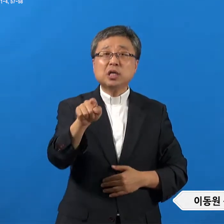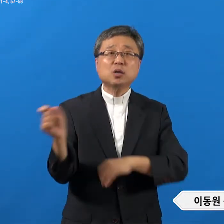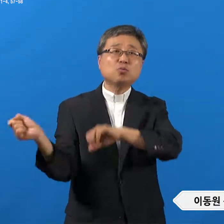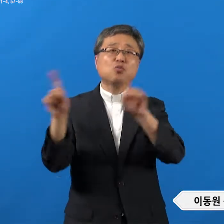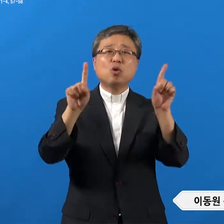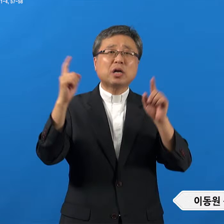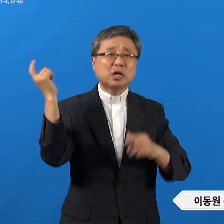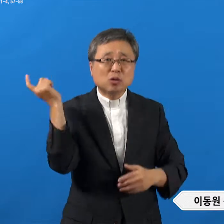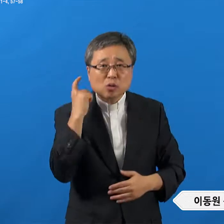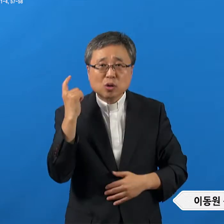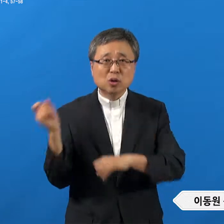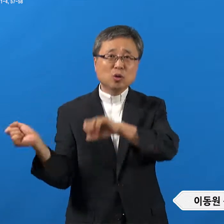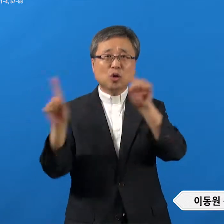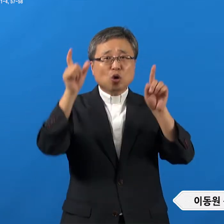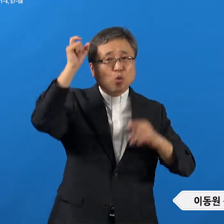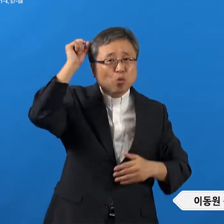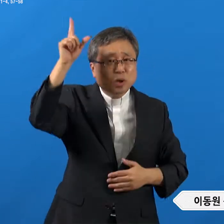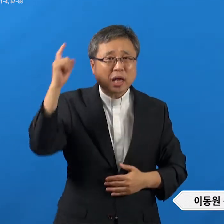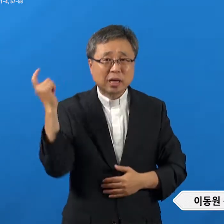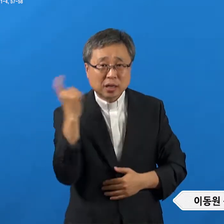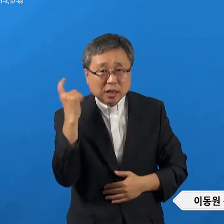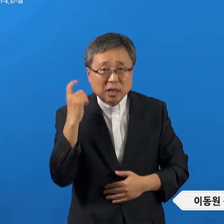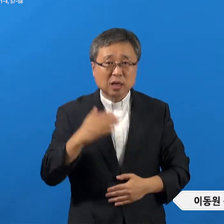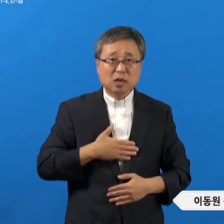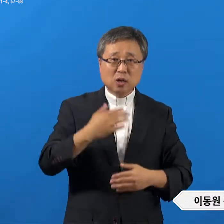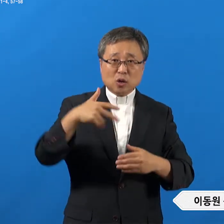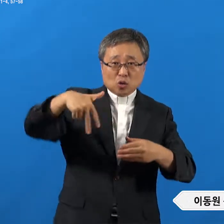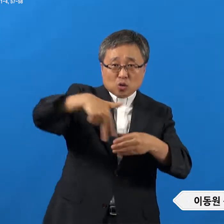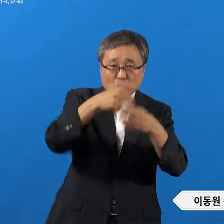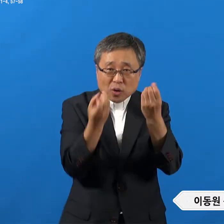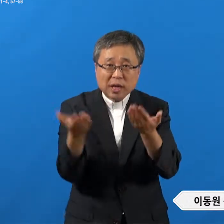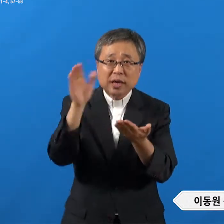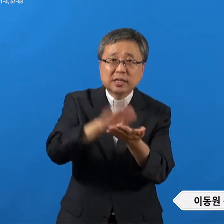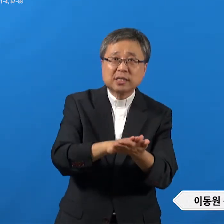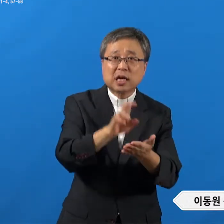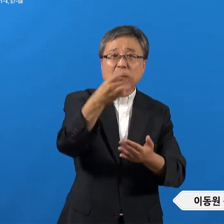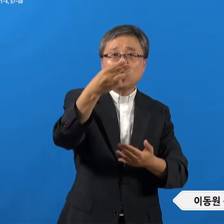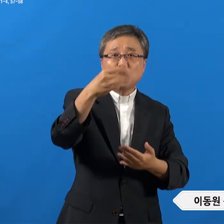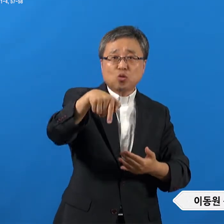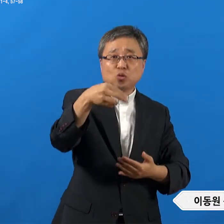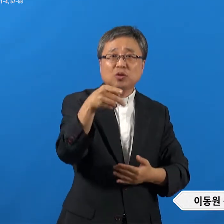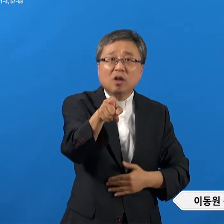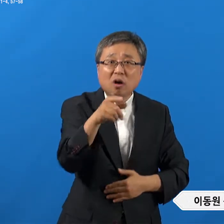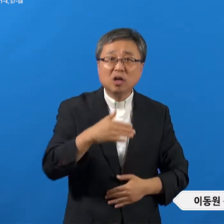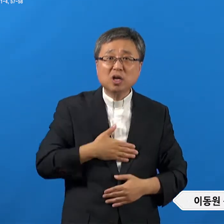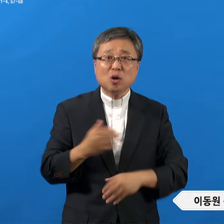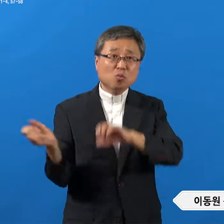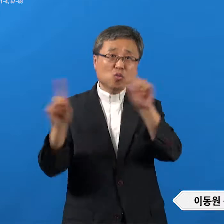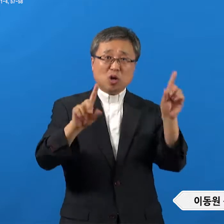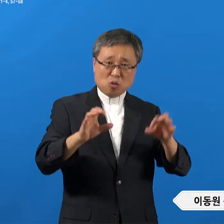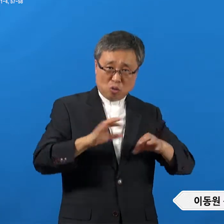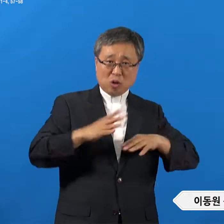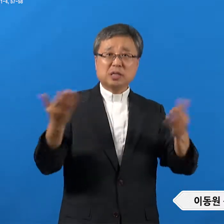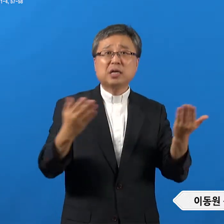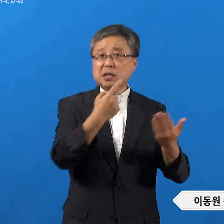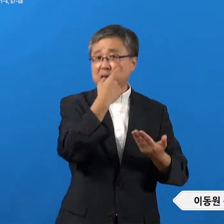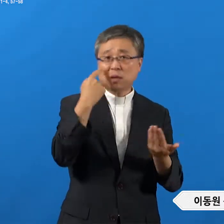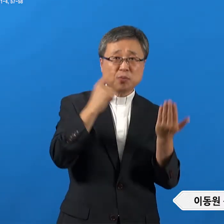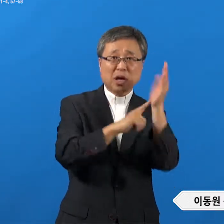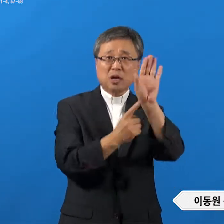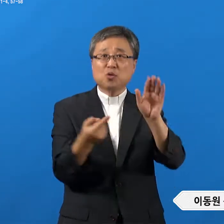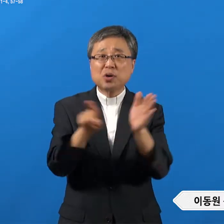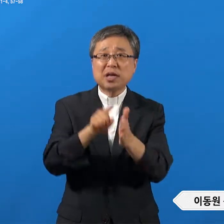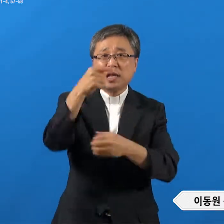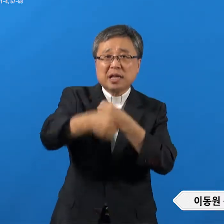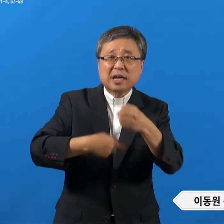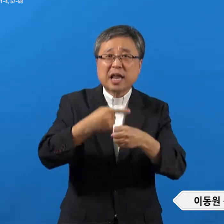부활의 소식이에요. 이 부활의 위대한 소식입니다. 종교개혁자 마르틴 루터는 이 부활의 놀라운 사실을 증명하기 위해서